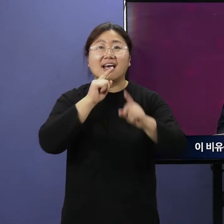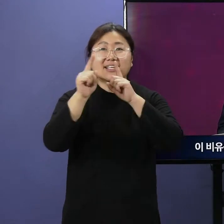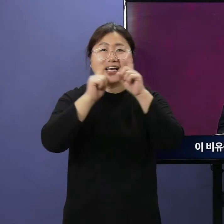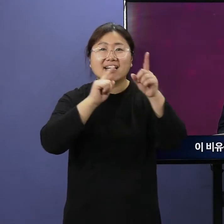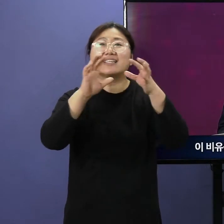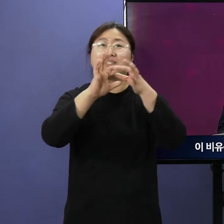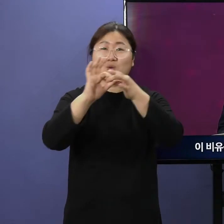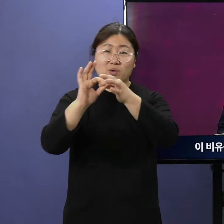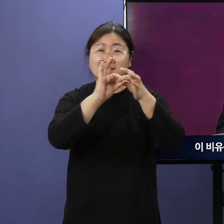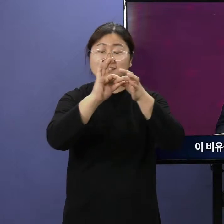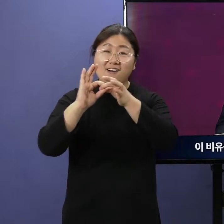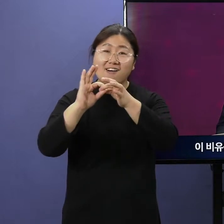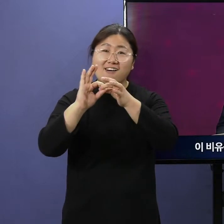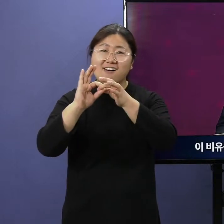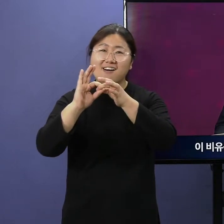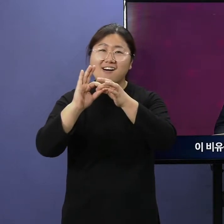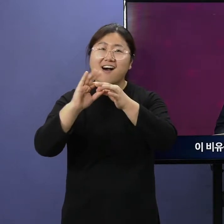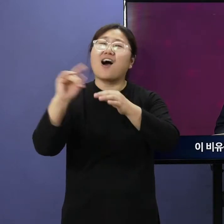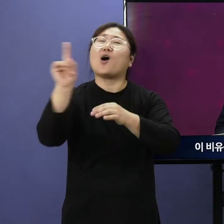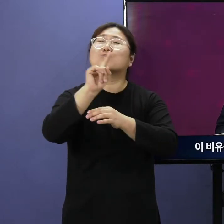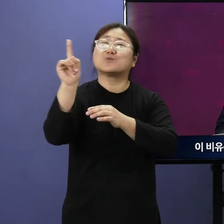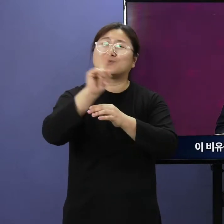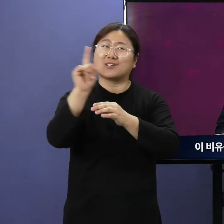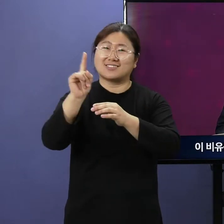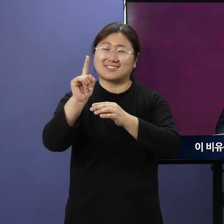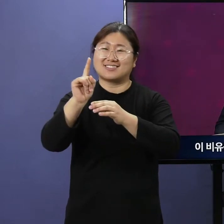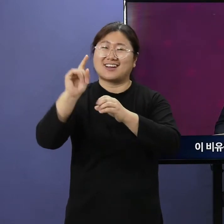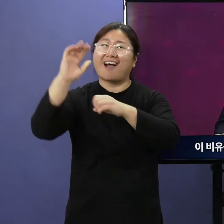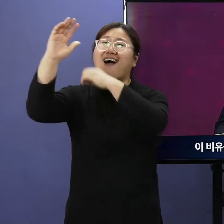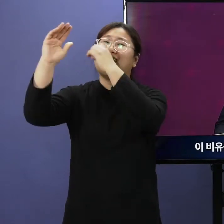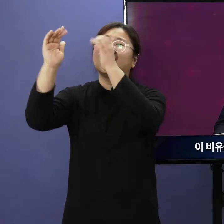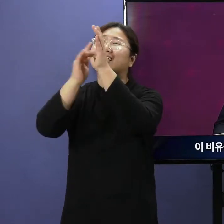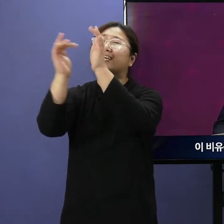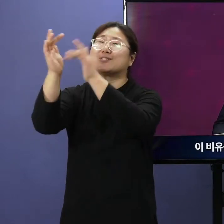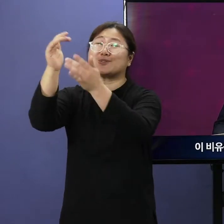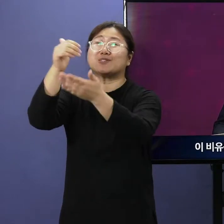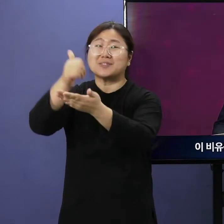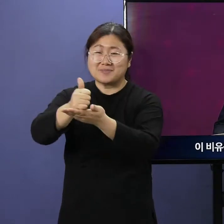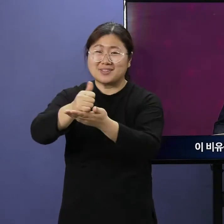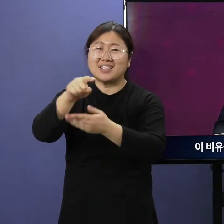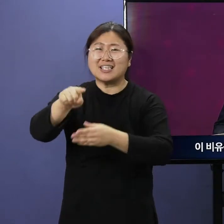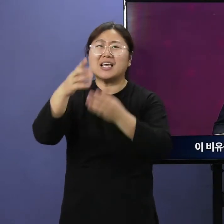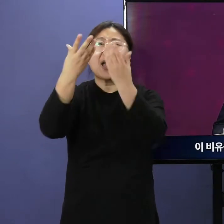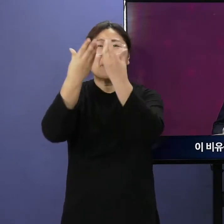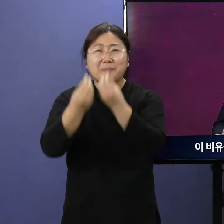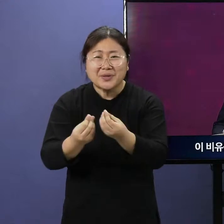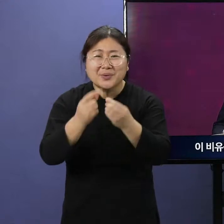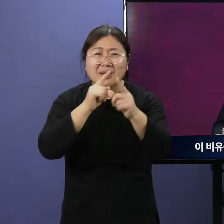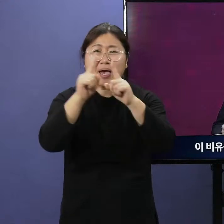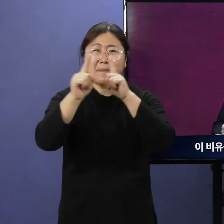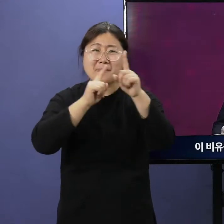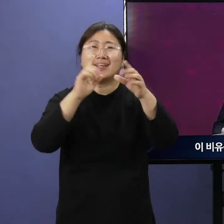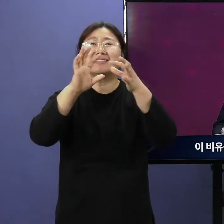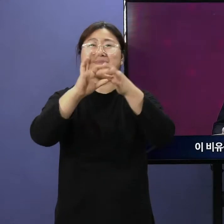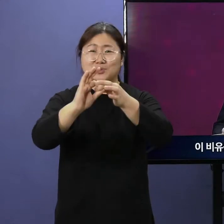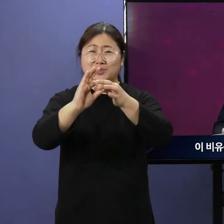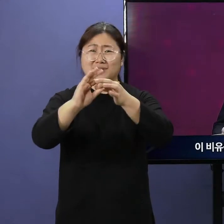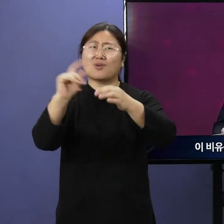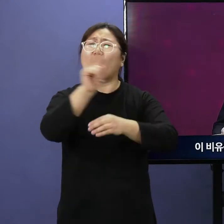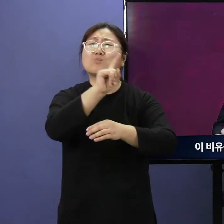과연 무엇을 말하고 있는지, 예수님께서는 이 비유의 말씀을 통해서 무엇을